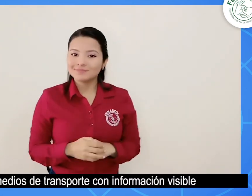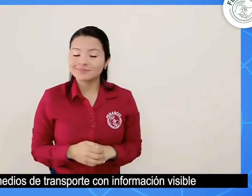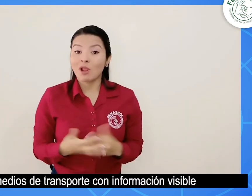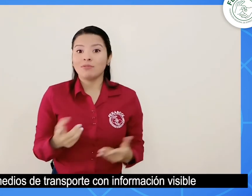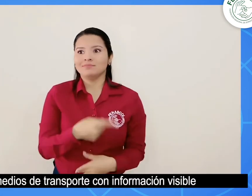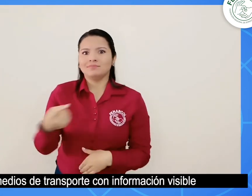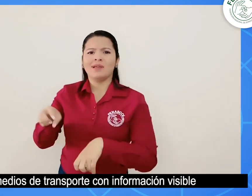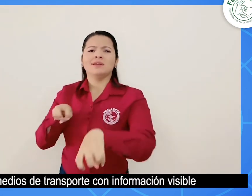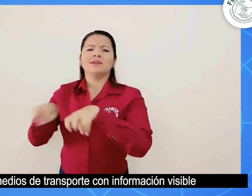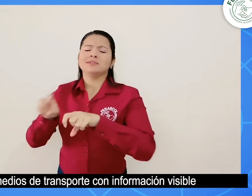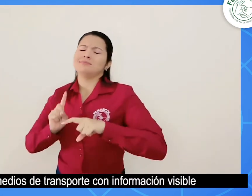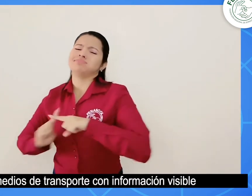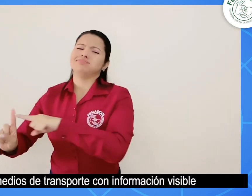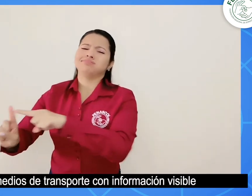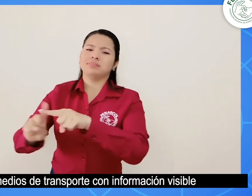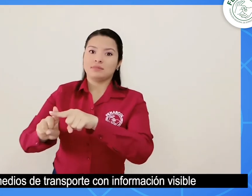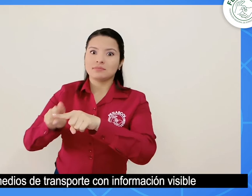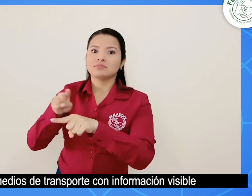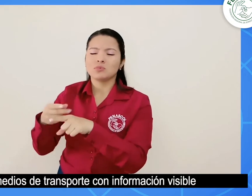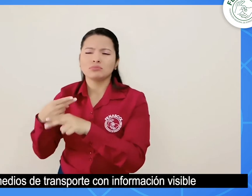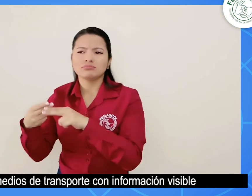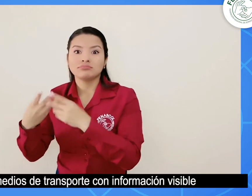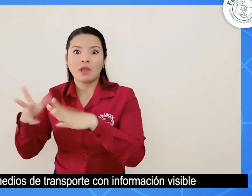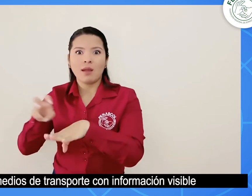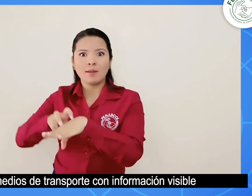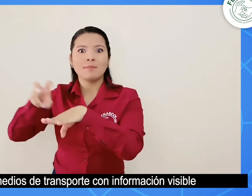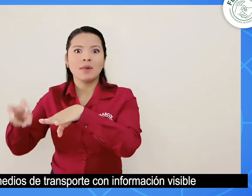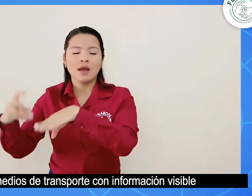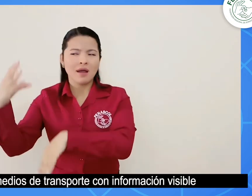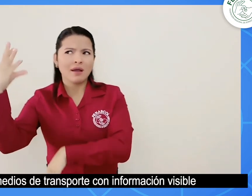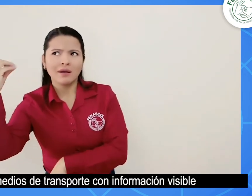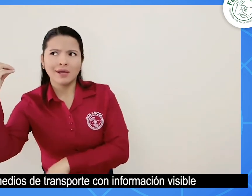O en los medios de transporte, con información visible.